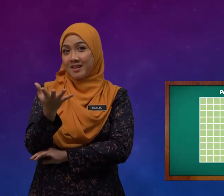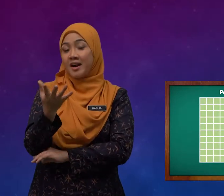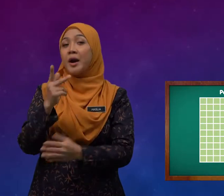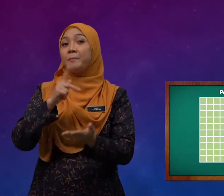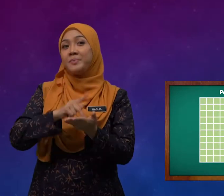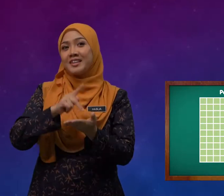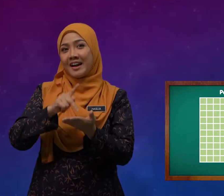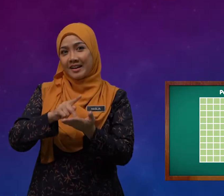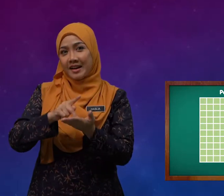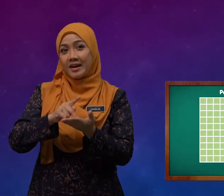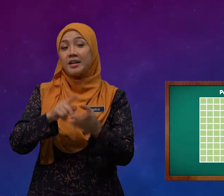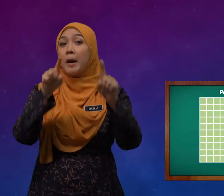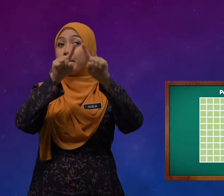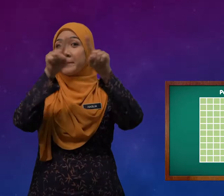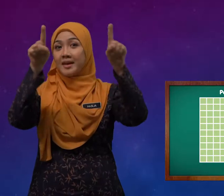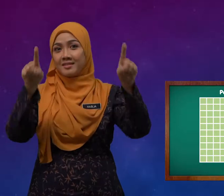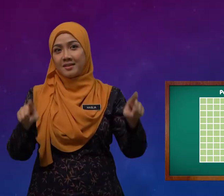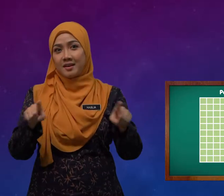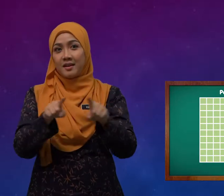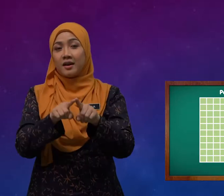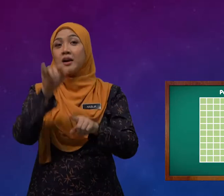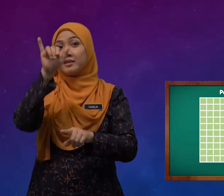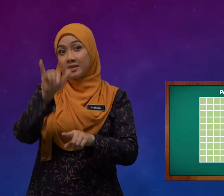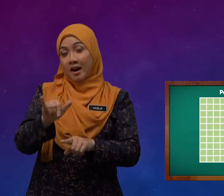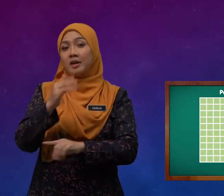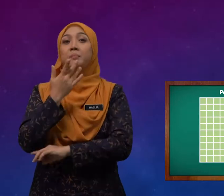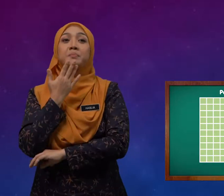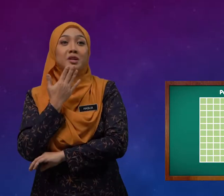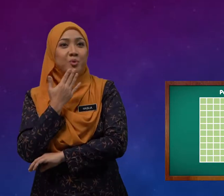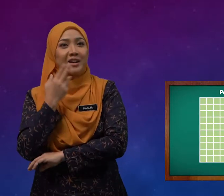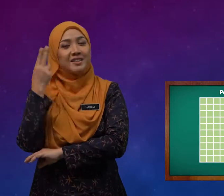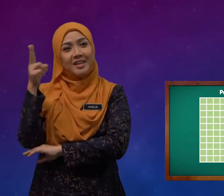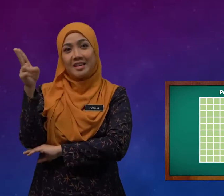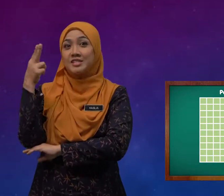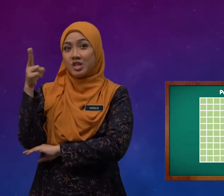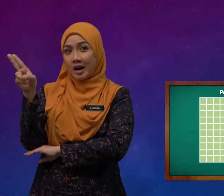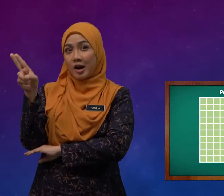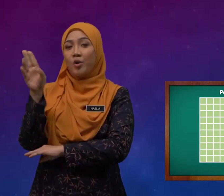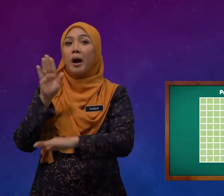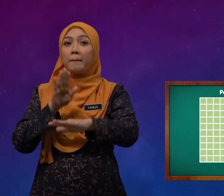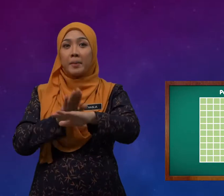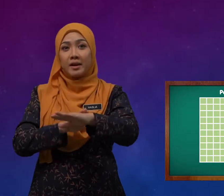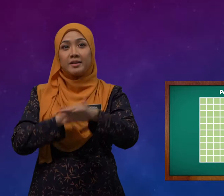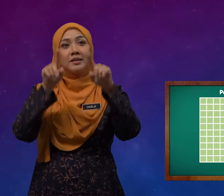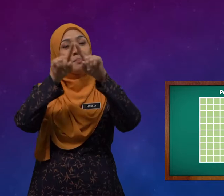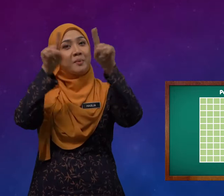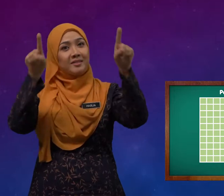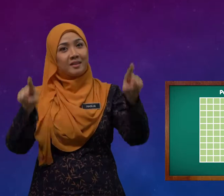Berapakah bilangan petak yang berwarna hijau pada